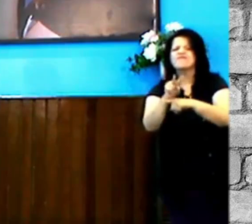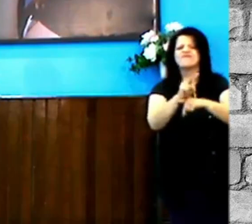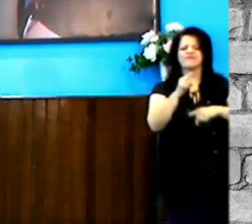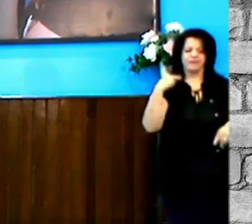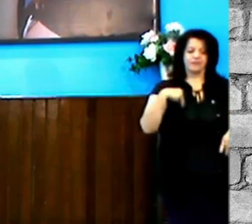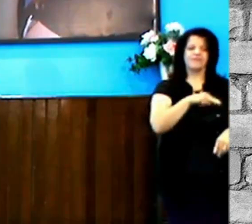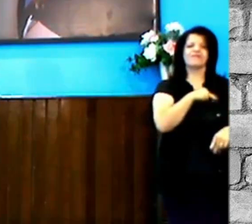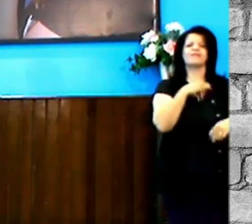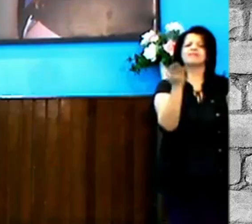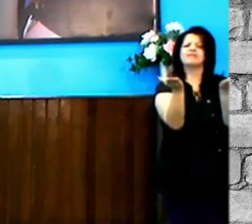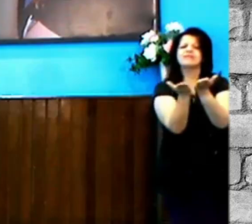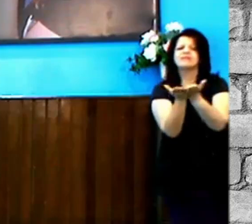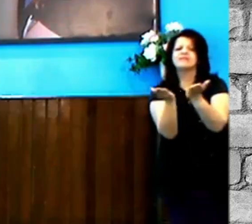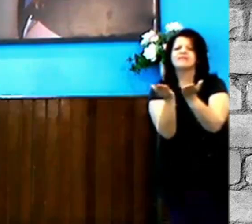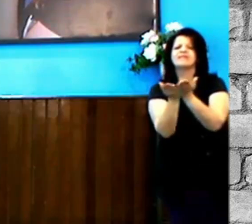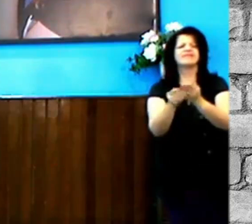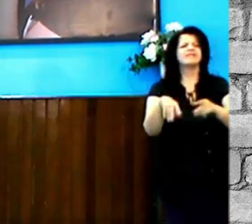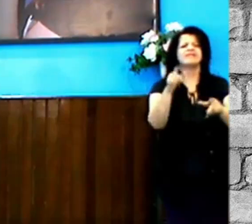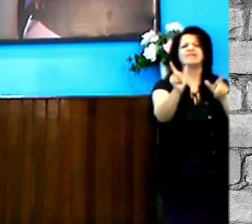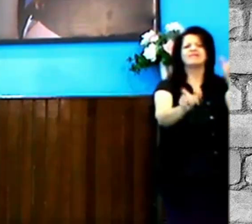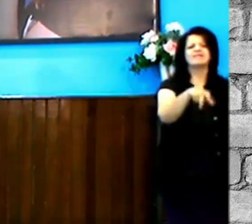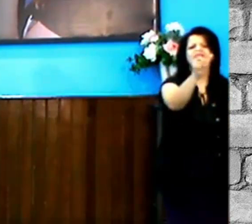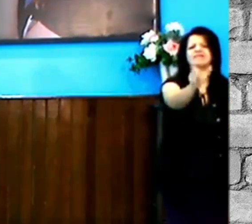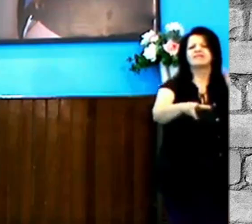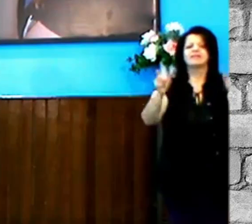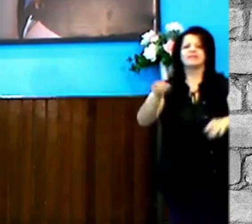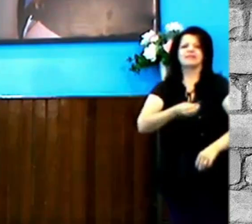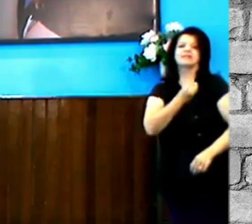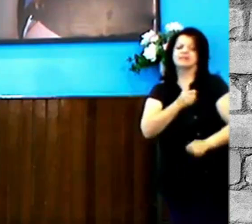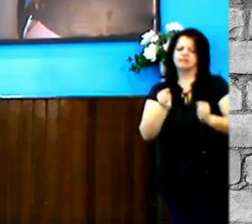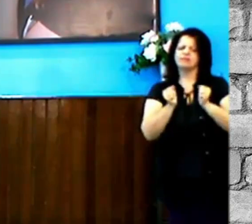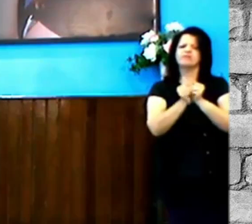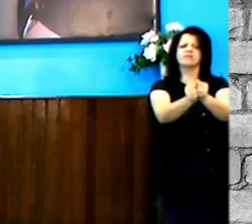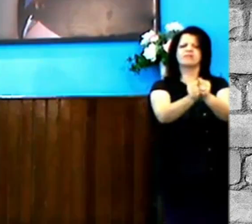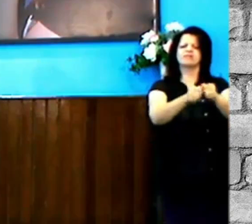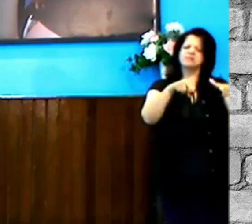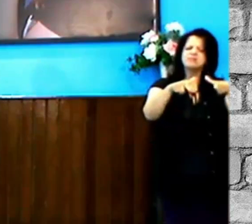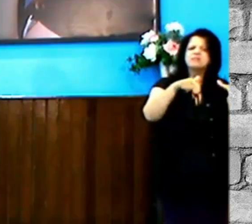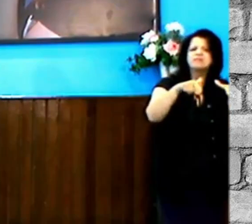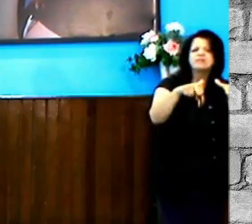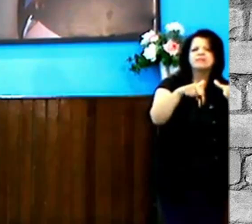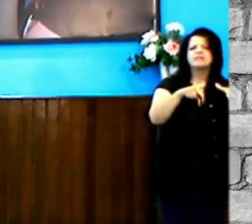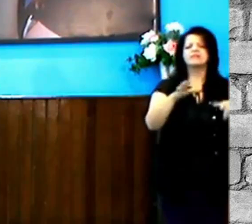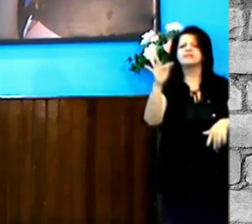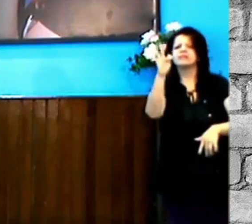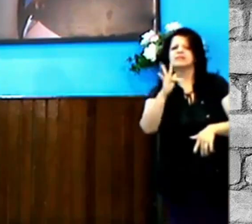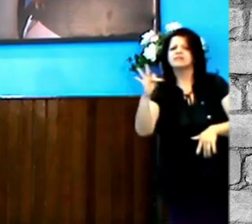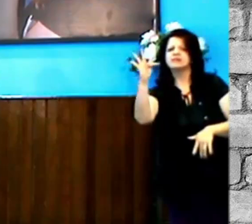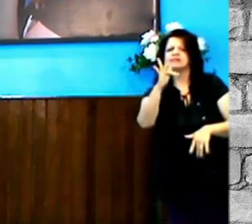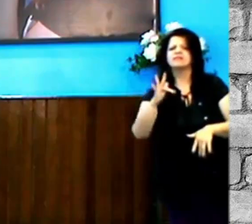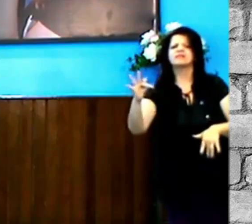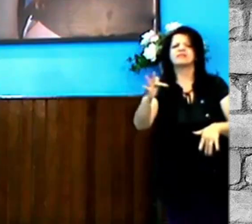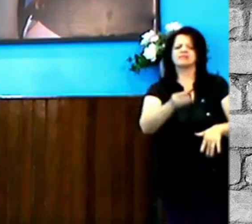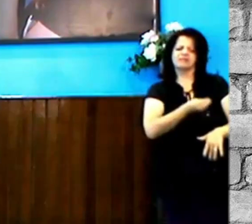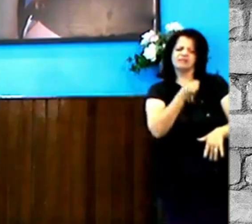nossos irmãos e para os nossos semelhantes, as pessoas que convivem conosco, pessoas do nosso trabalho, da nossa faculdade, pessoas do